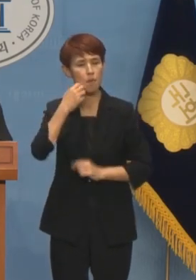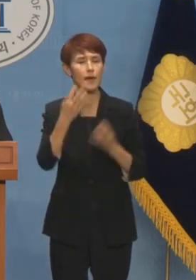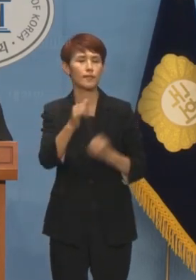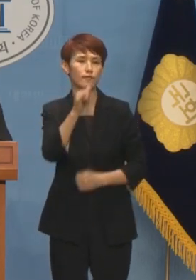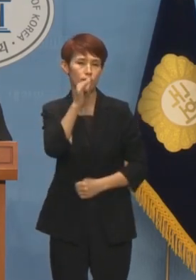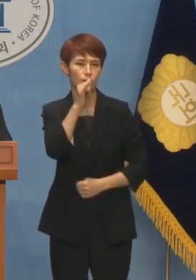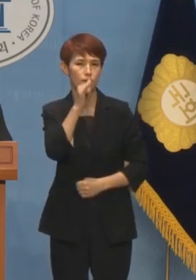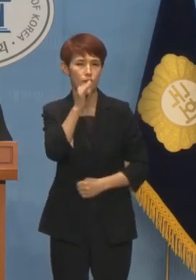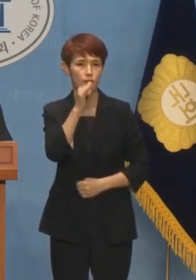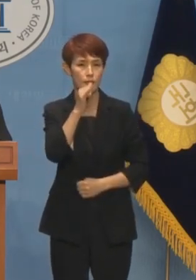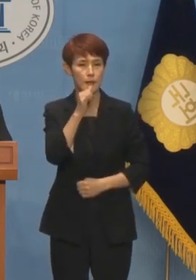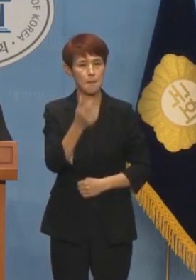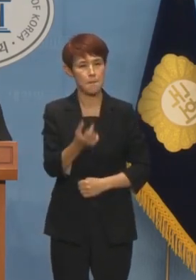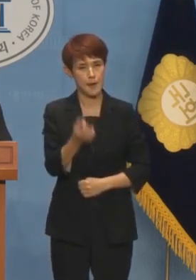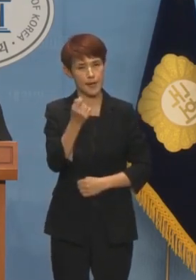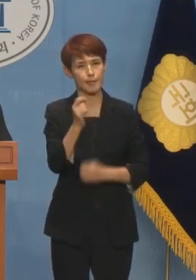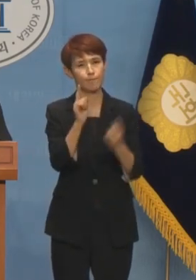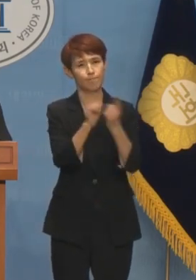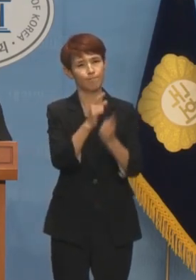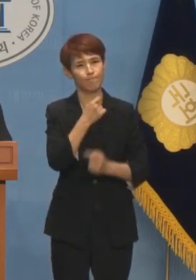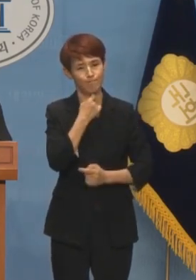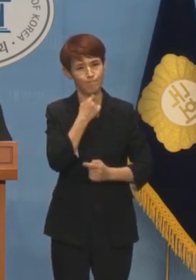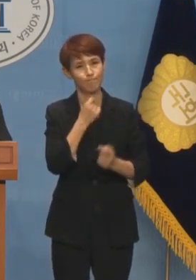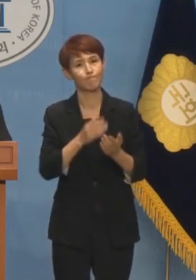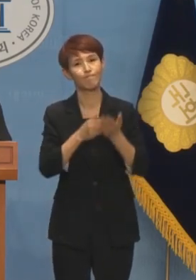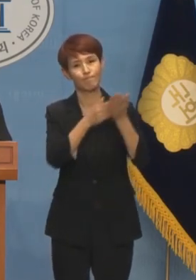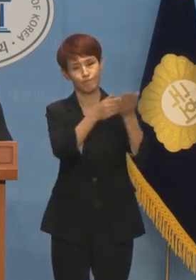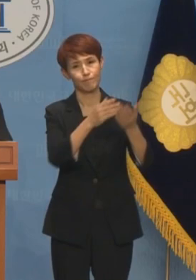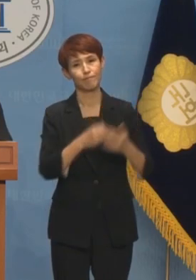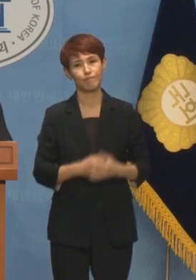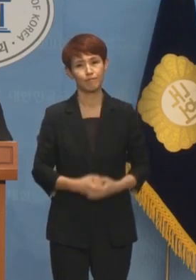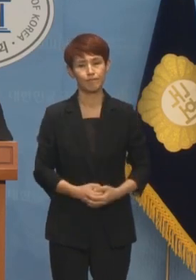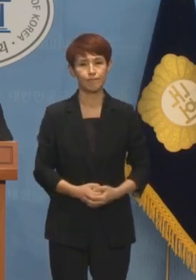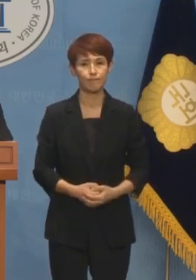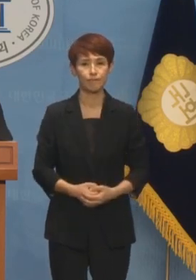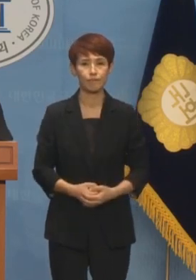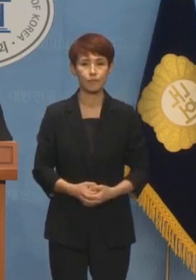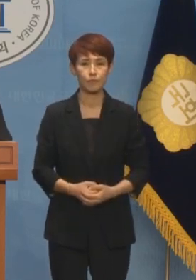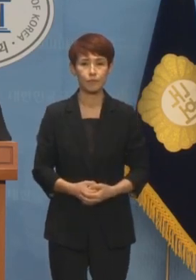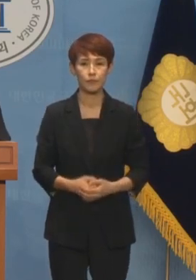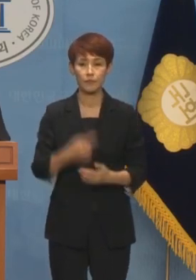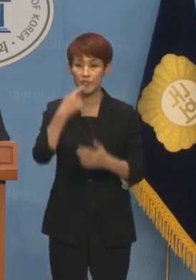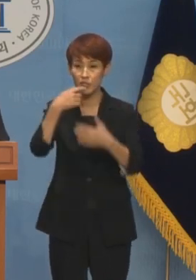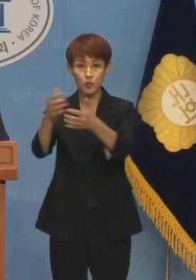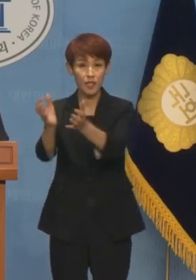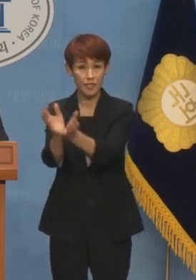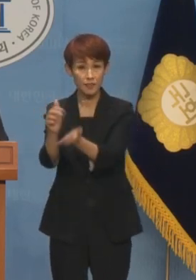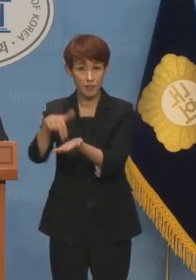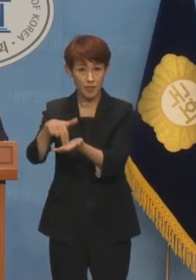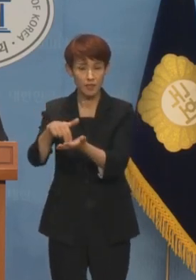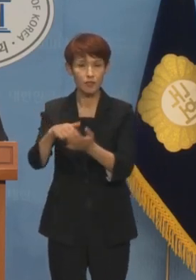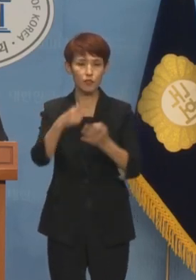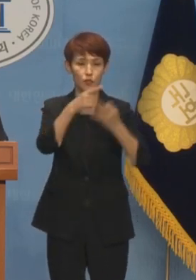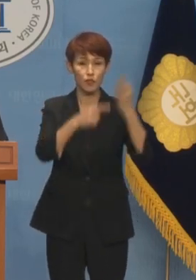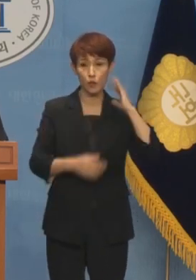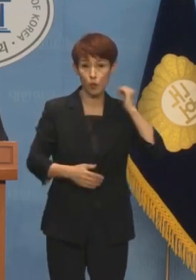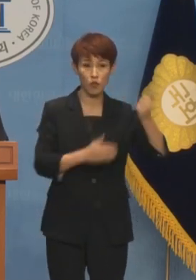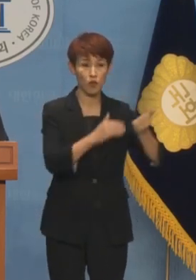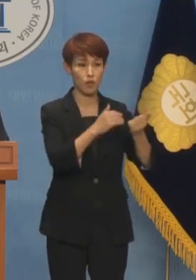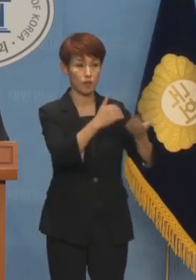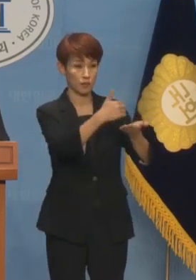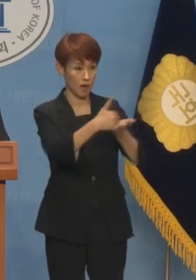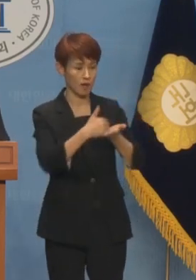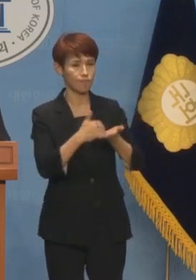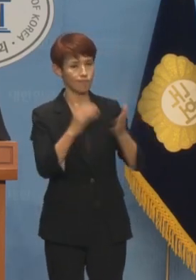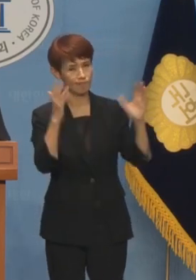많다며 가급적 빠른 시일 내에 만나자고 화답했습니다. 더불어민주당은 윤석열 대통령의 제안을